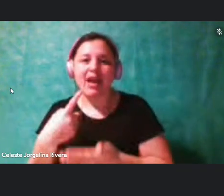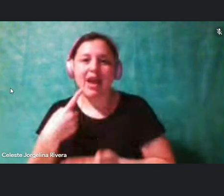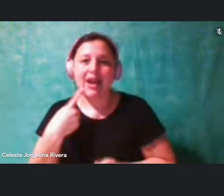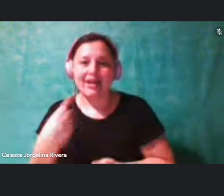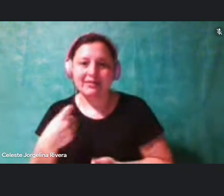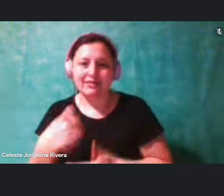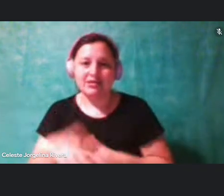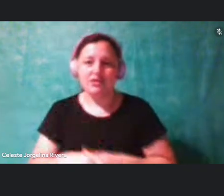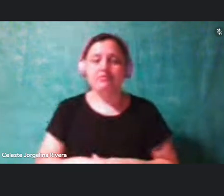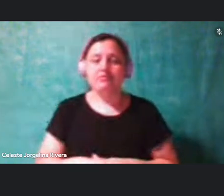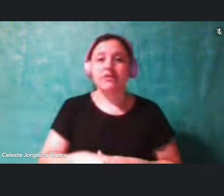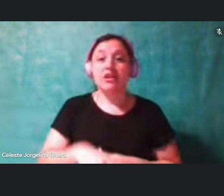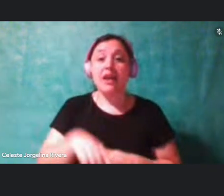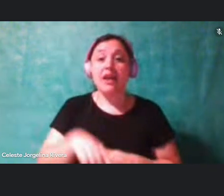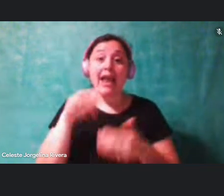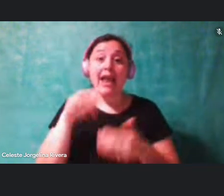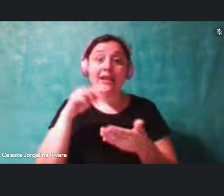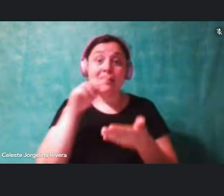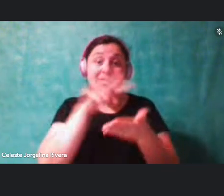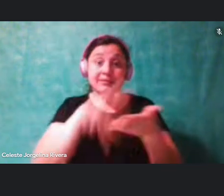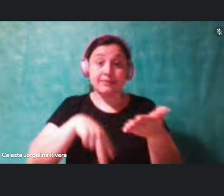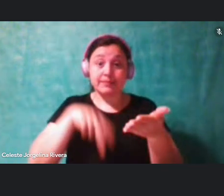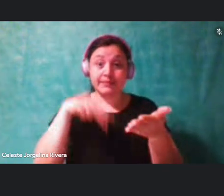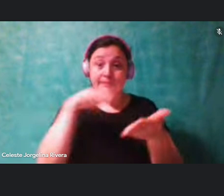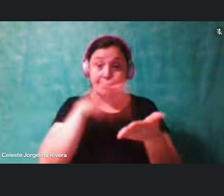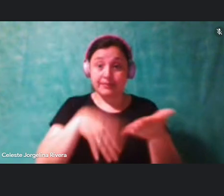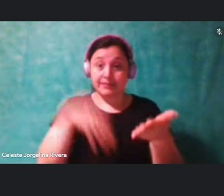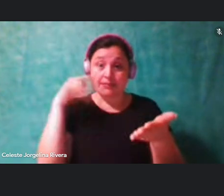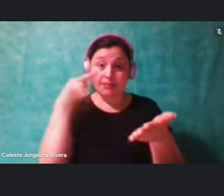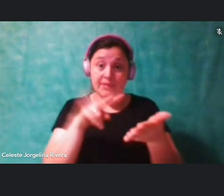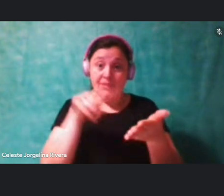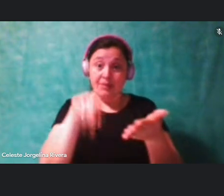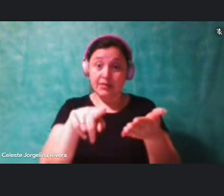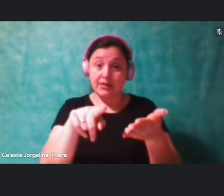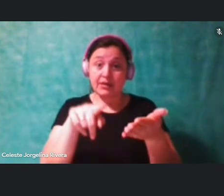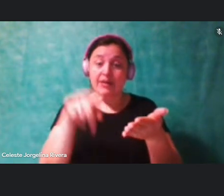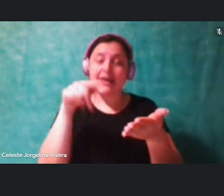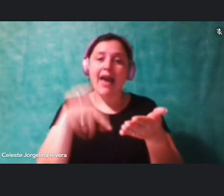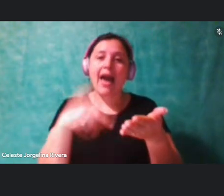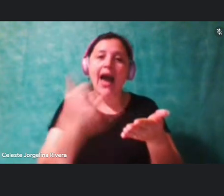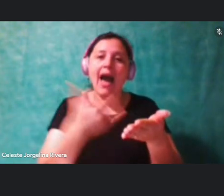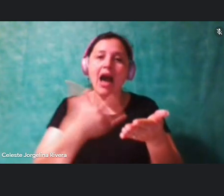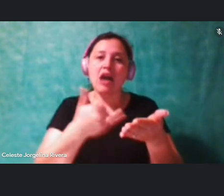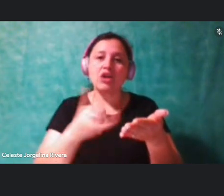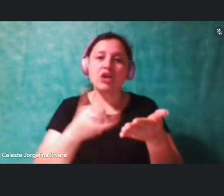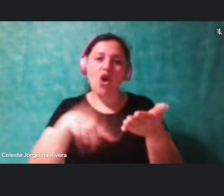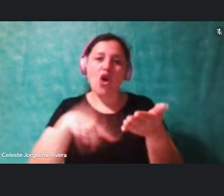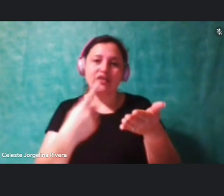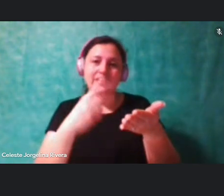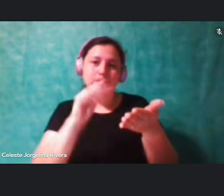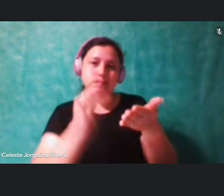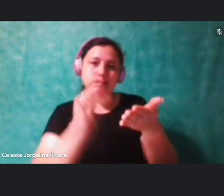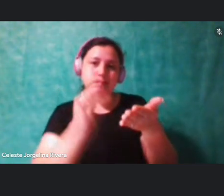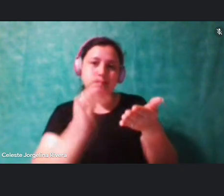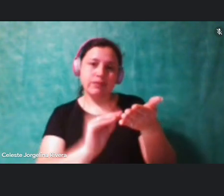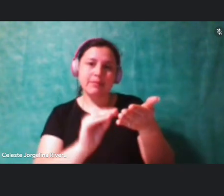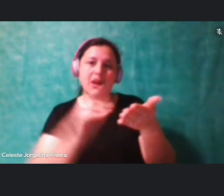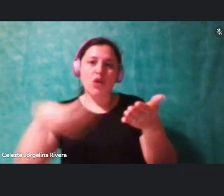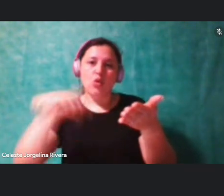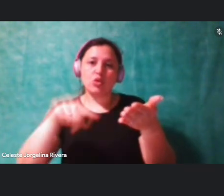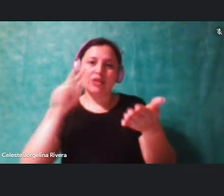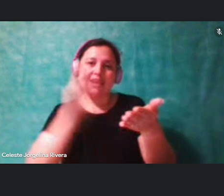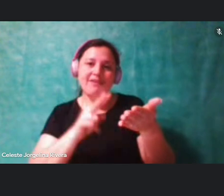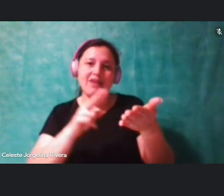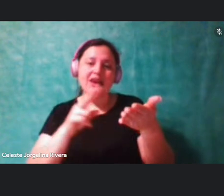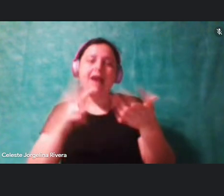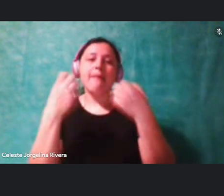y luego tienen también una figura para trabajar, ¿sí? Fíjense, por ejemplo, acá tienen may be